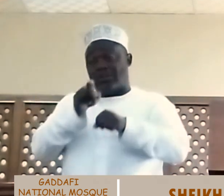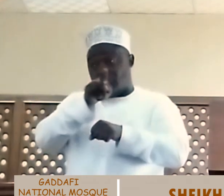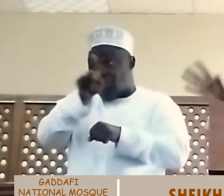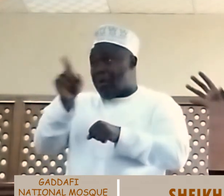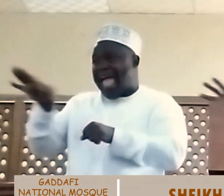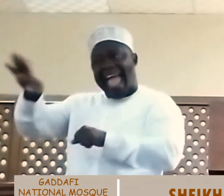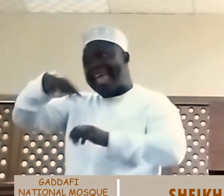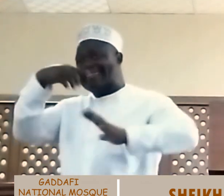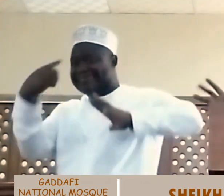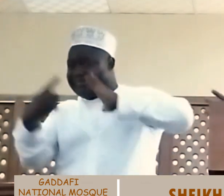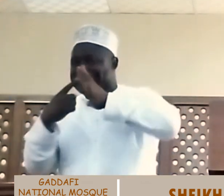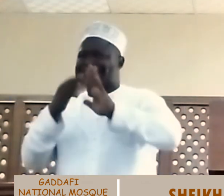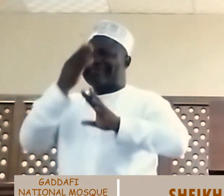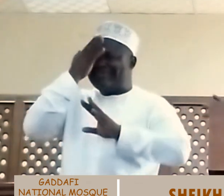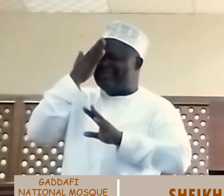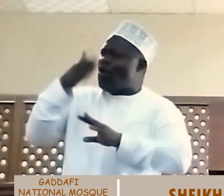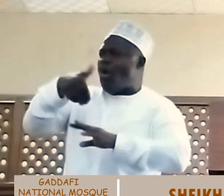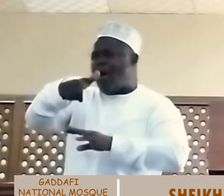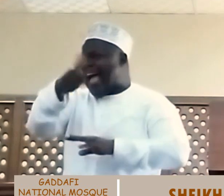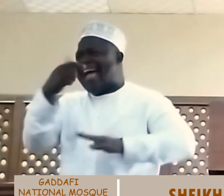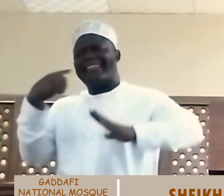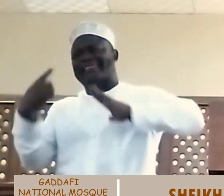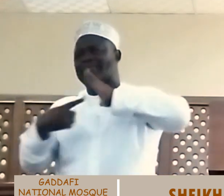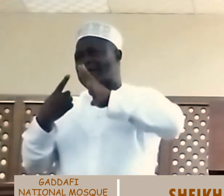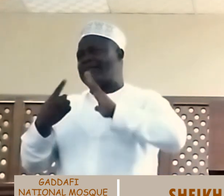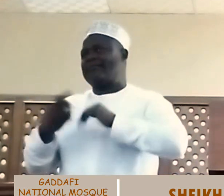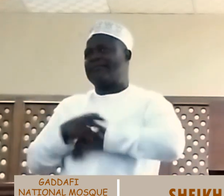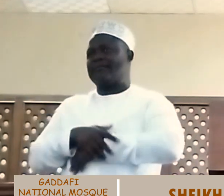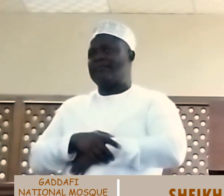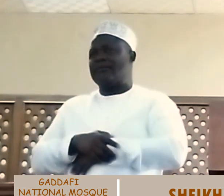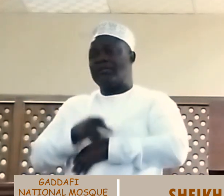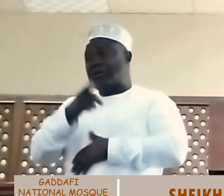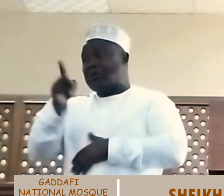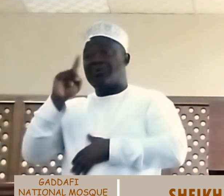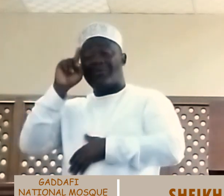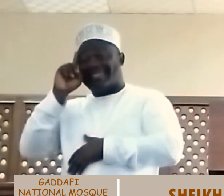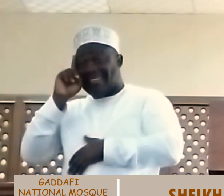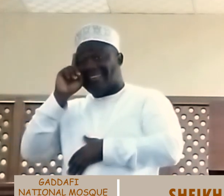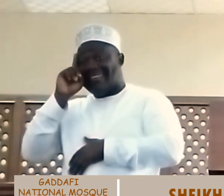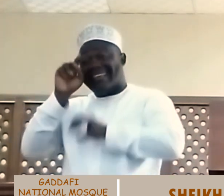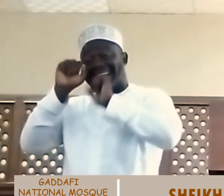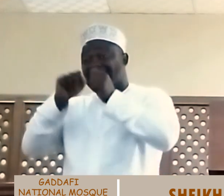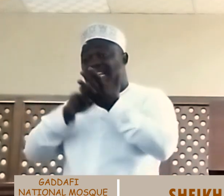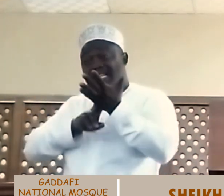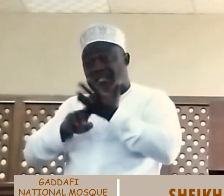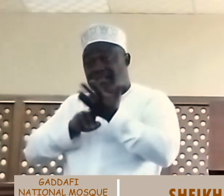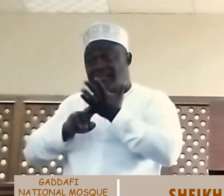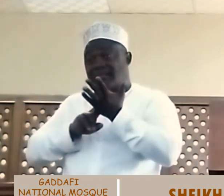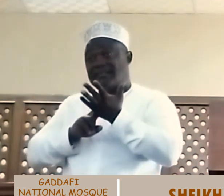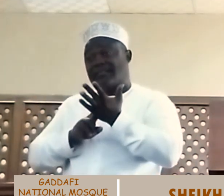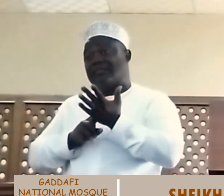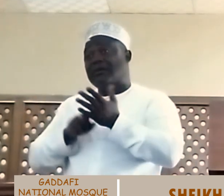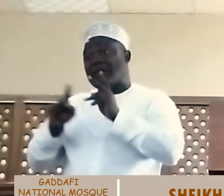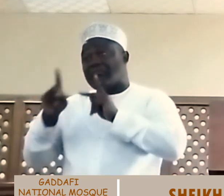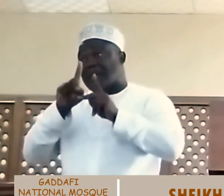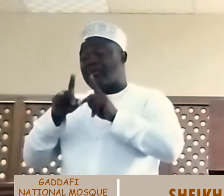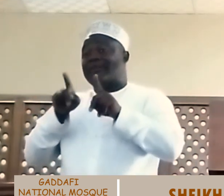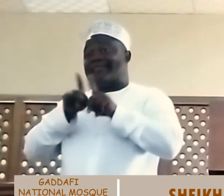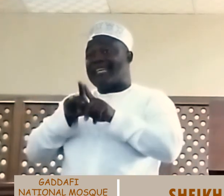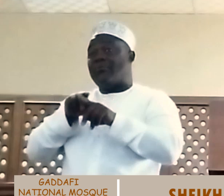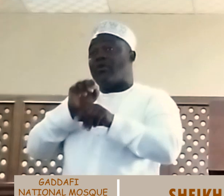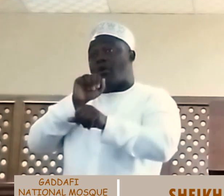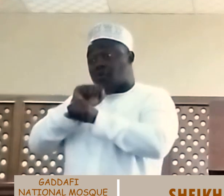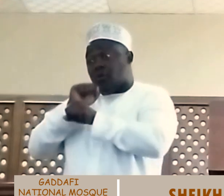byokola mu mbeera zonna, mu ddiini, mu mbeera zonna, bigenda kusigala nga bya mugaso nga